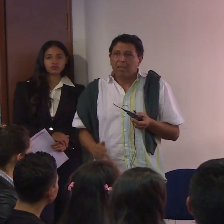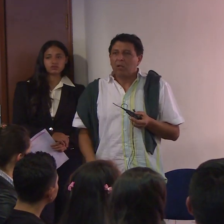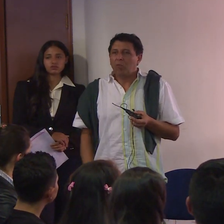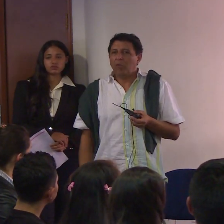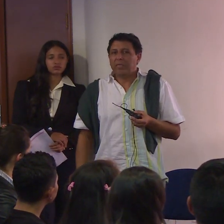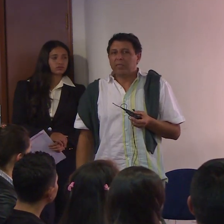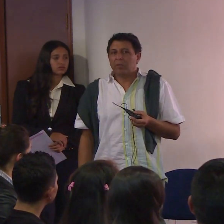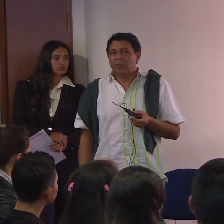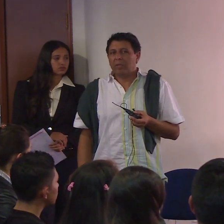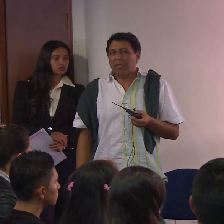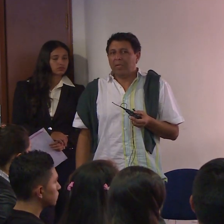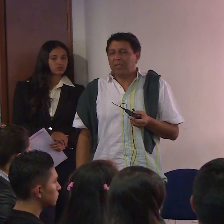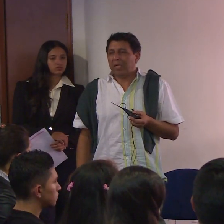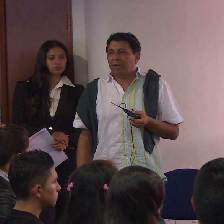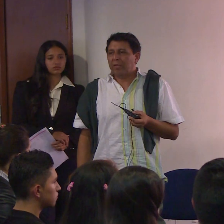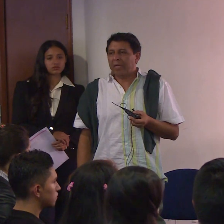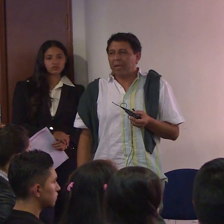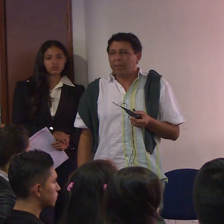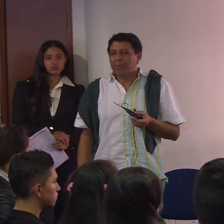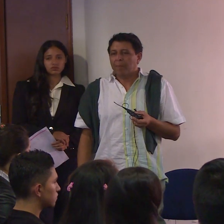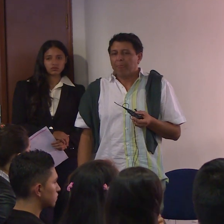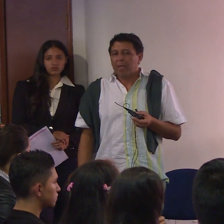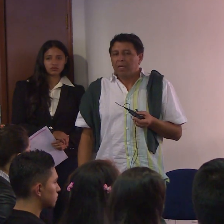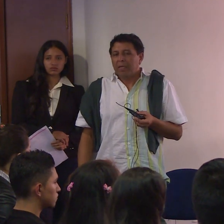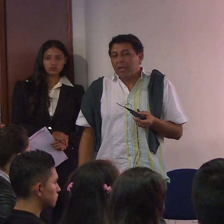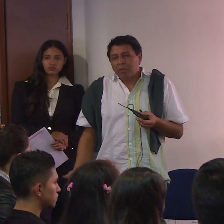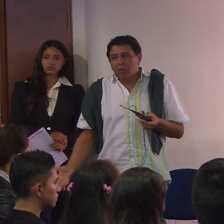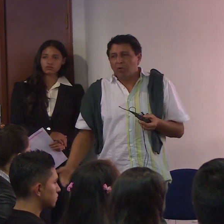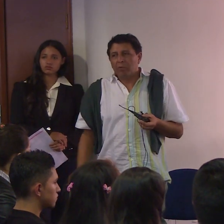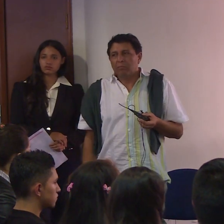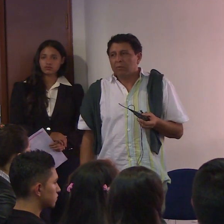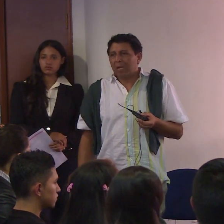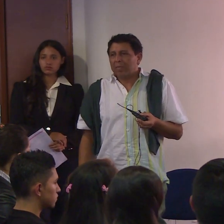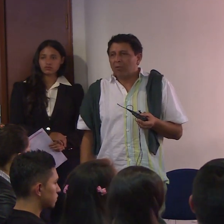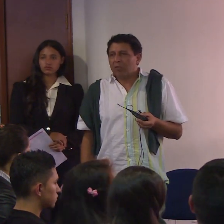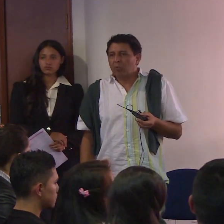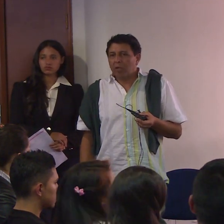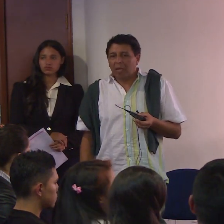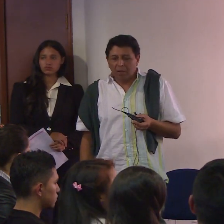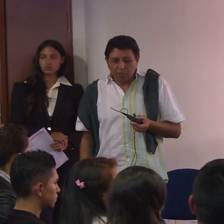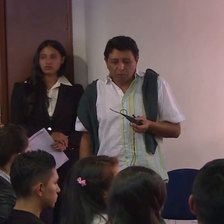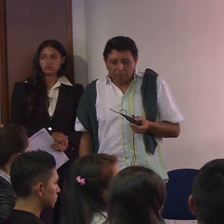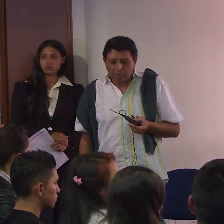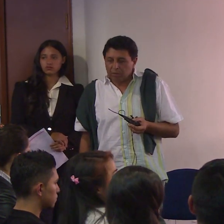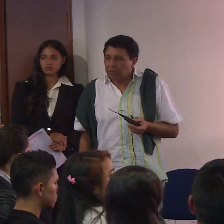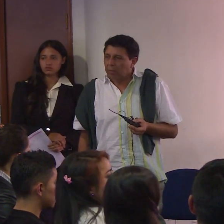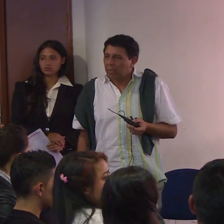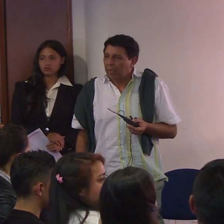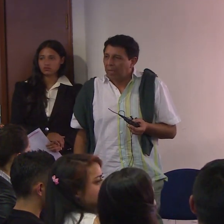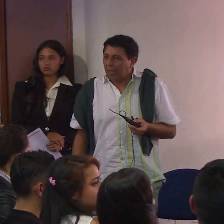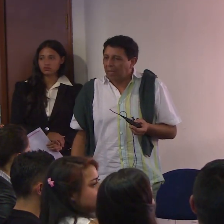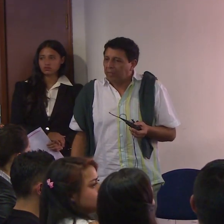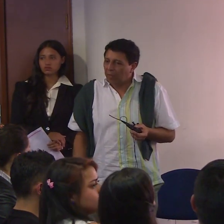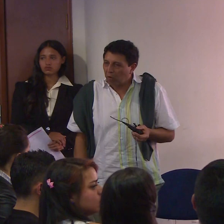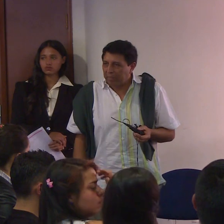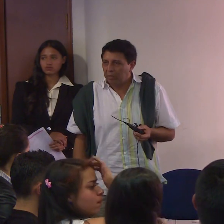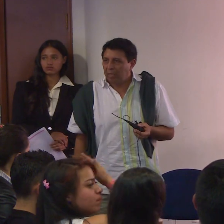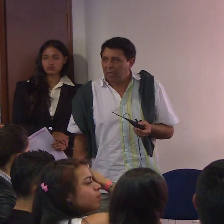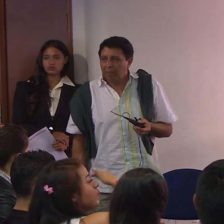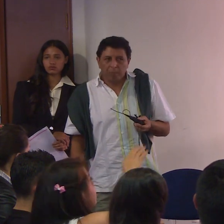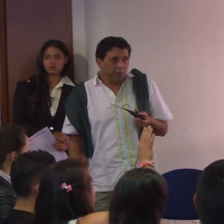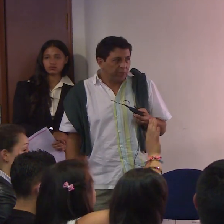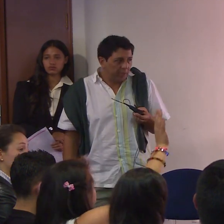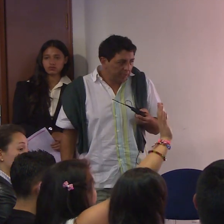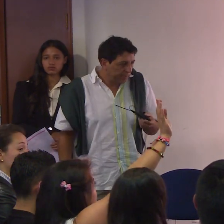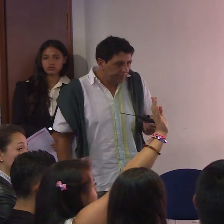en nuestro trabajo de grado, que no es común, realmente no es común en los proyectos de formación